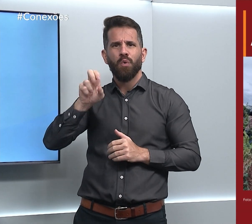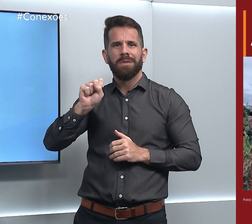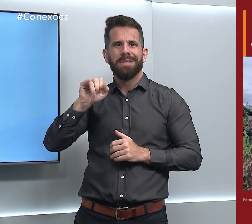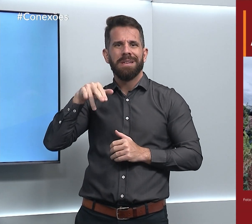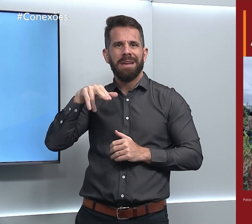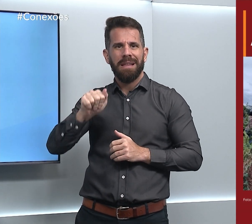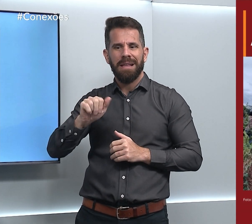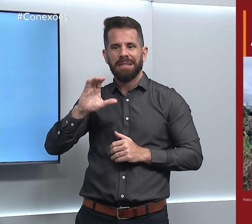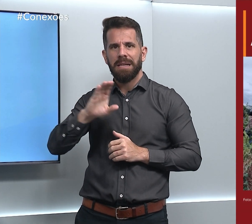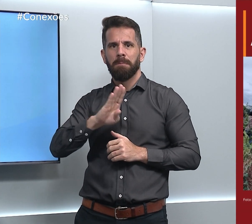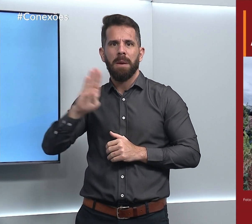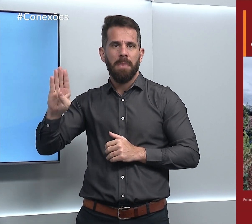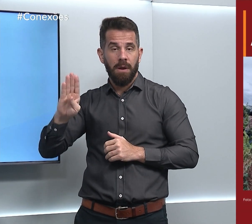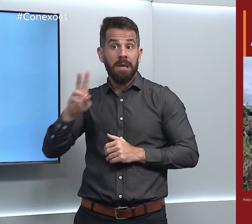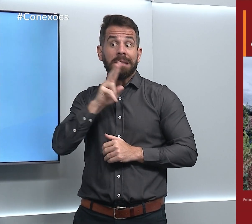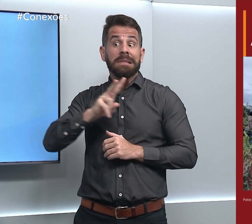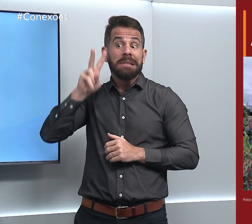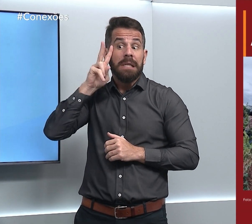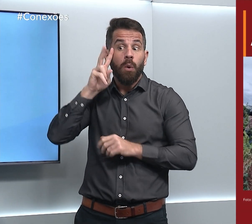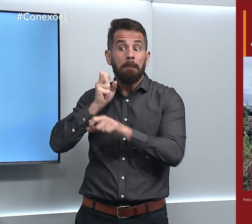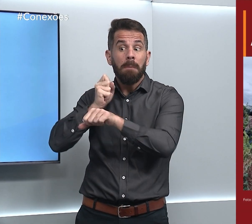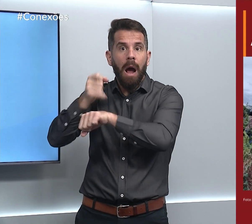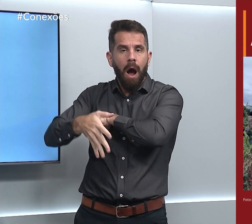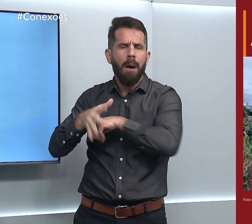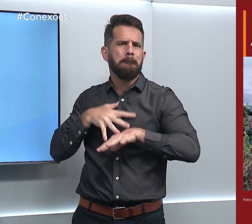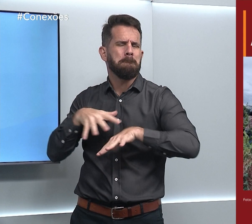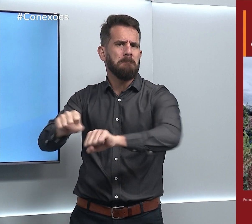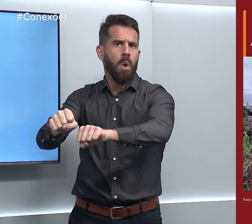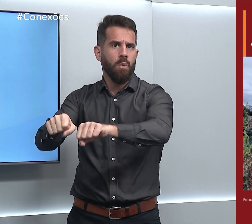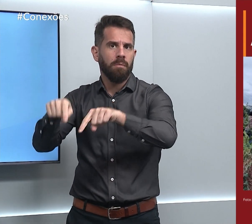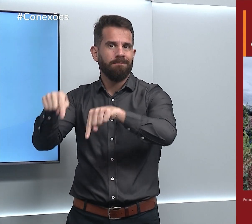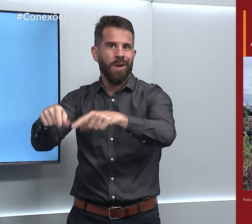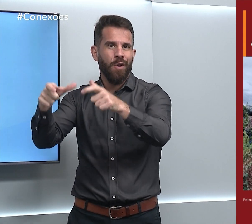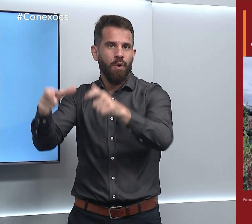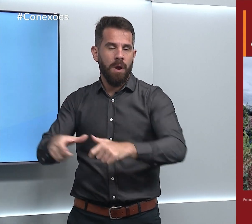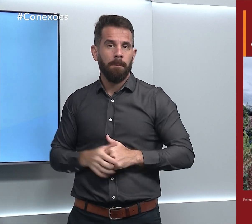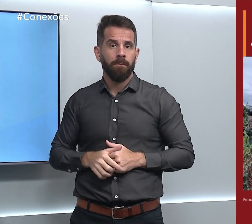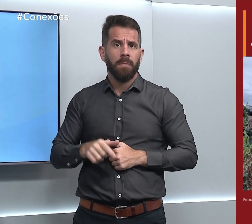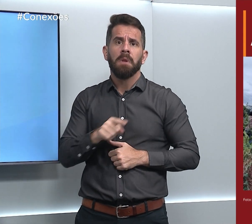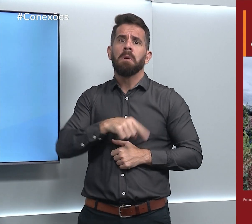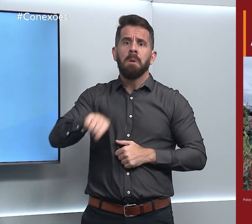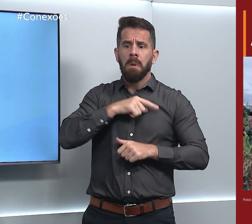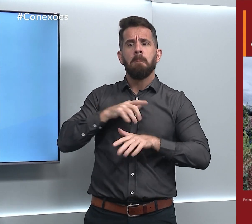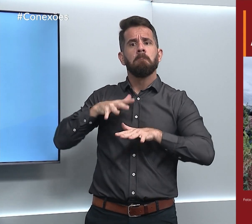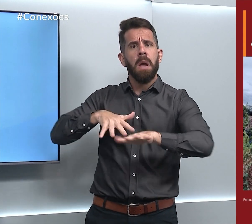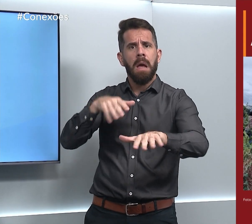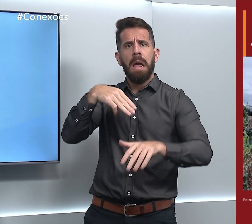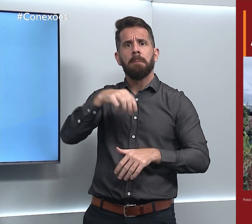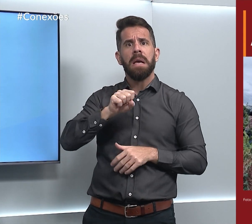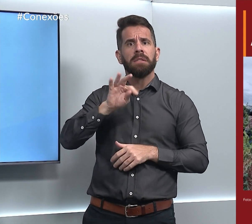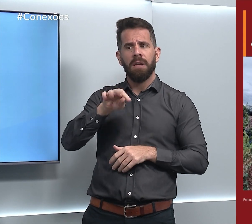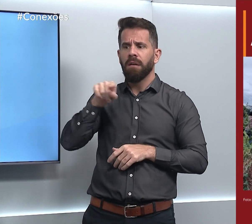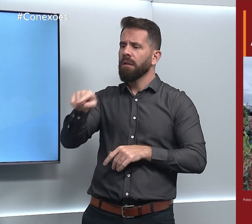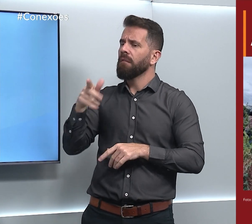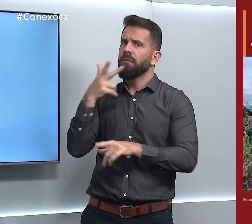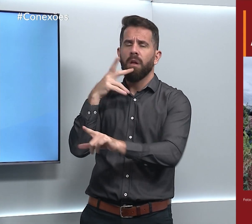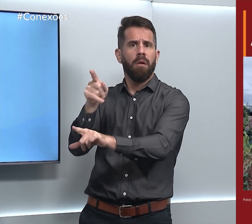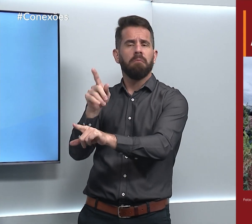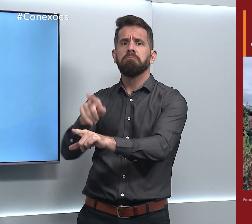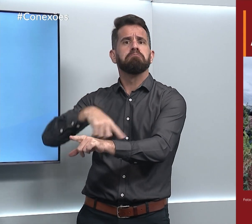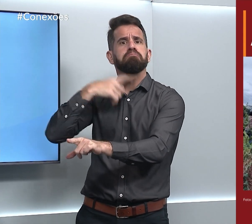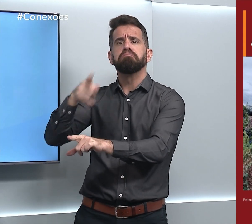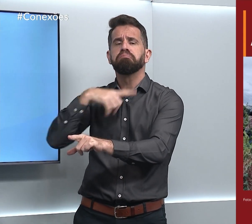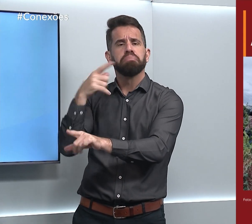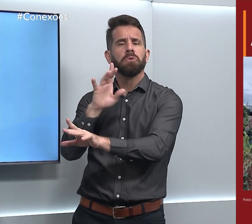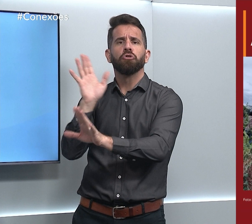Goiás, na madrugada de segunda-feira. O movimento afirmou que essa área é falida, Já o governador de Goiás, Ronaldo Caiado,